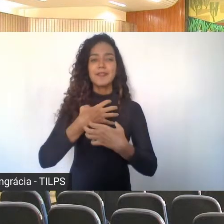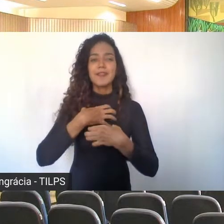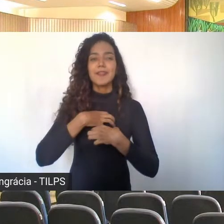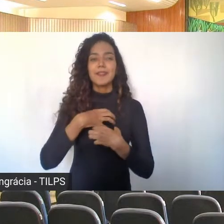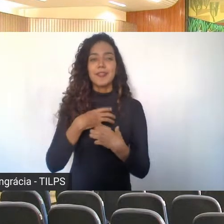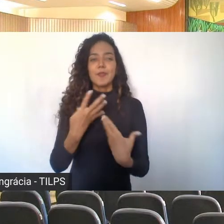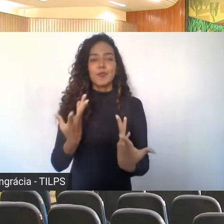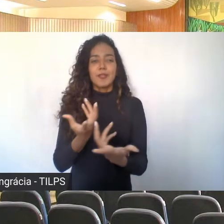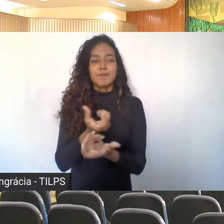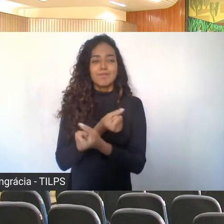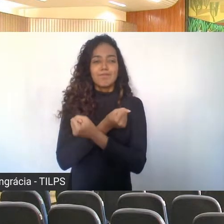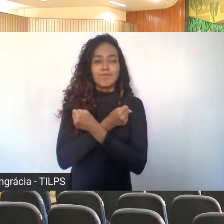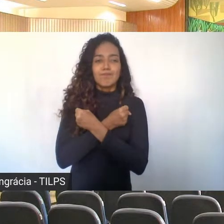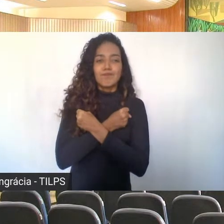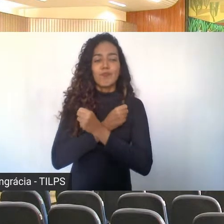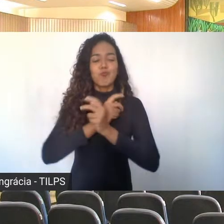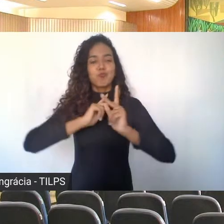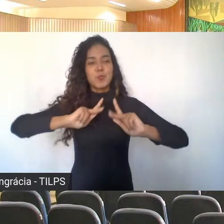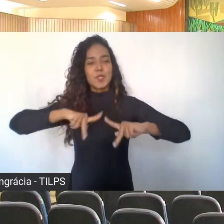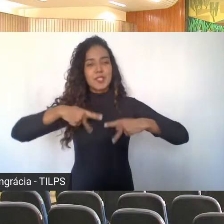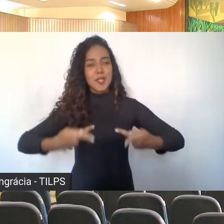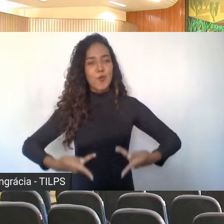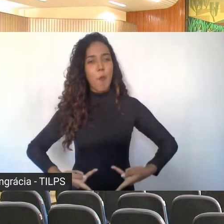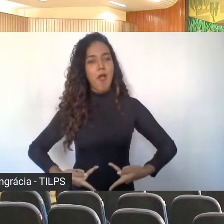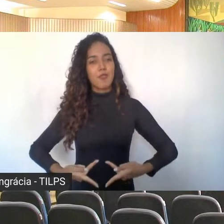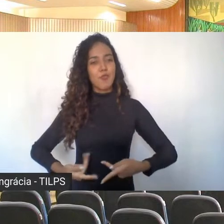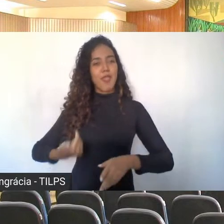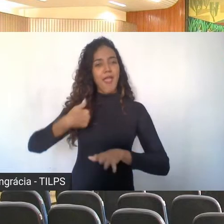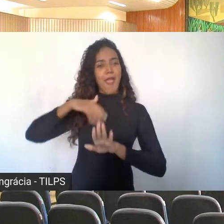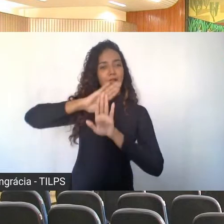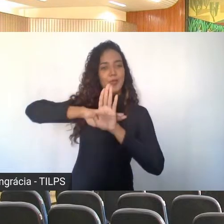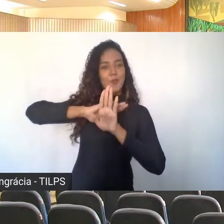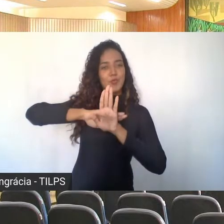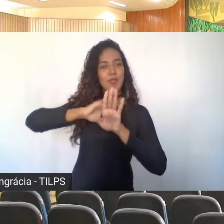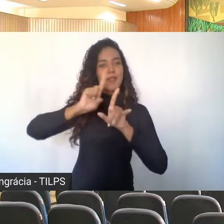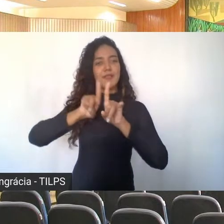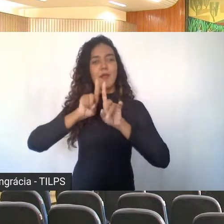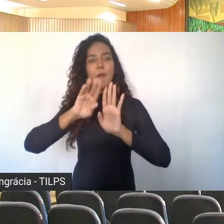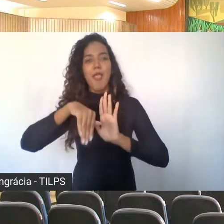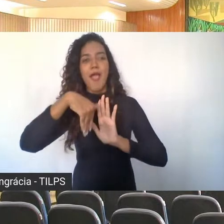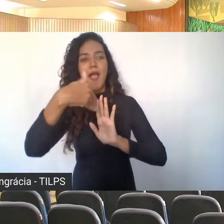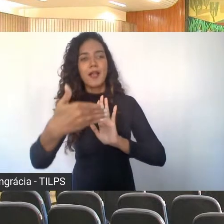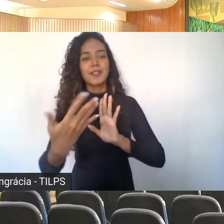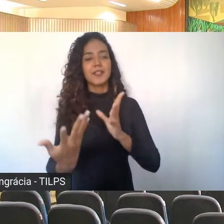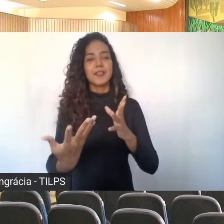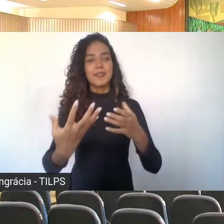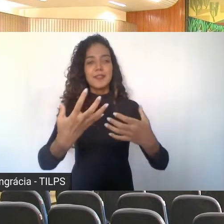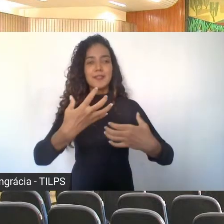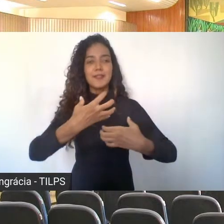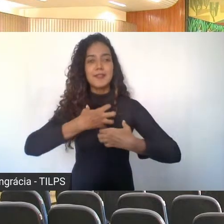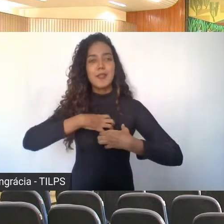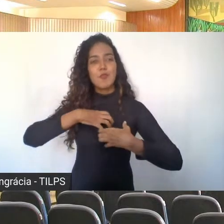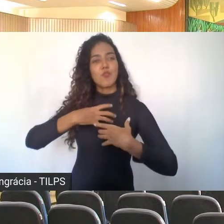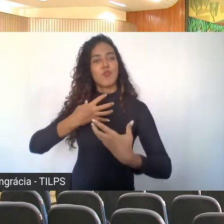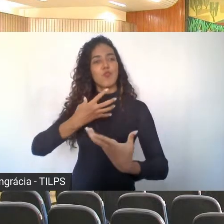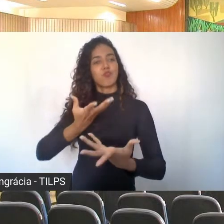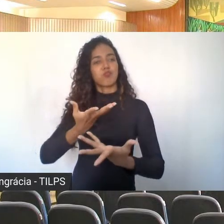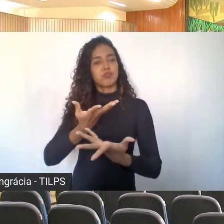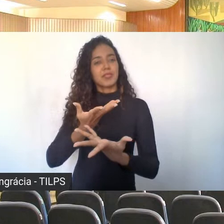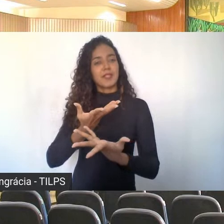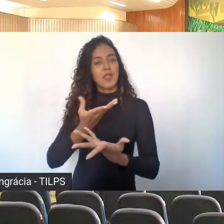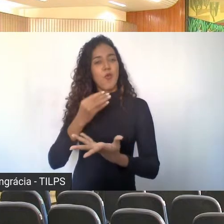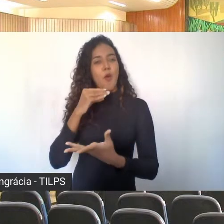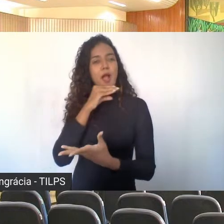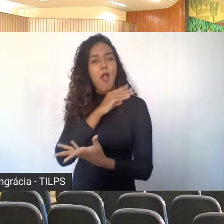do lado de lá, esse calor humano que faz com que a gente sinta a presença